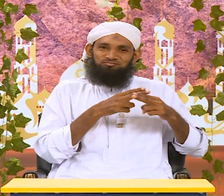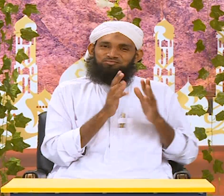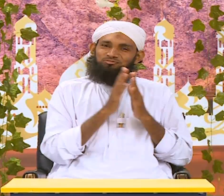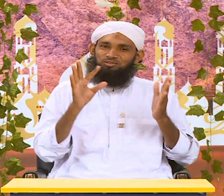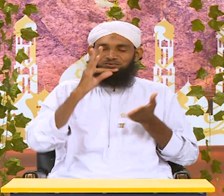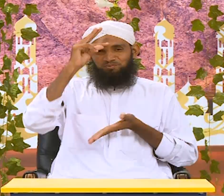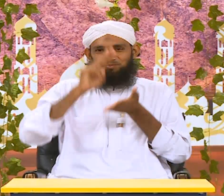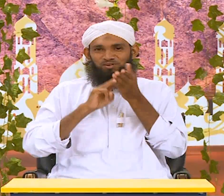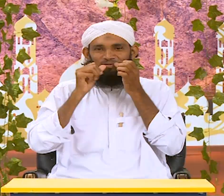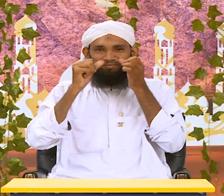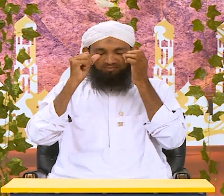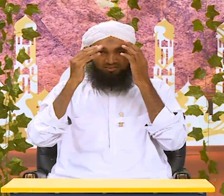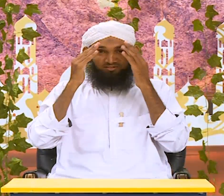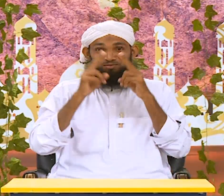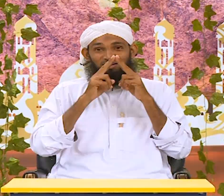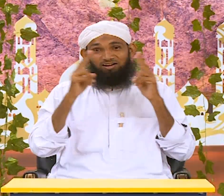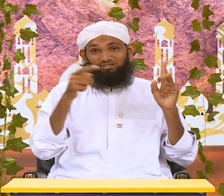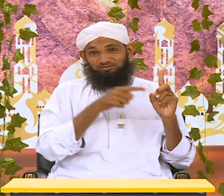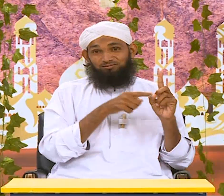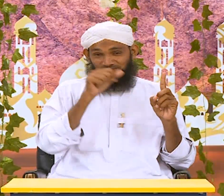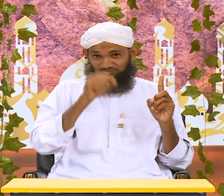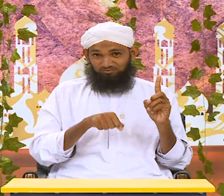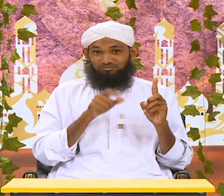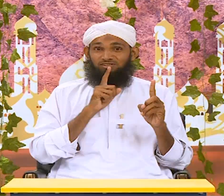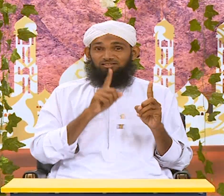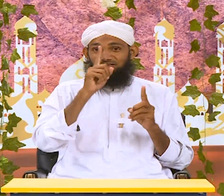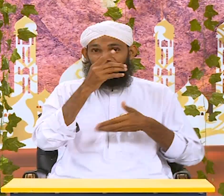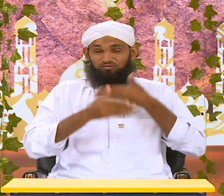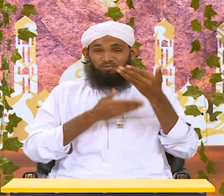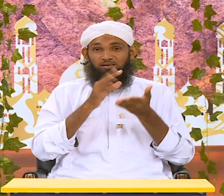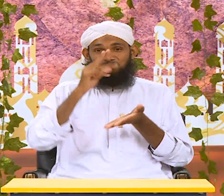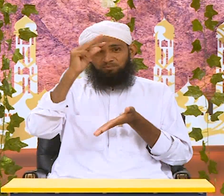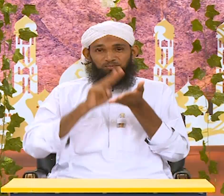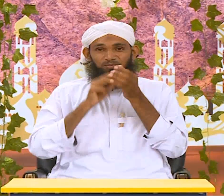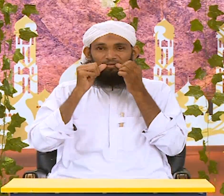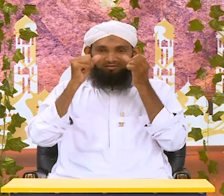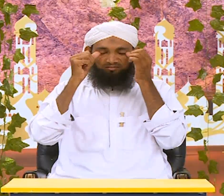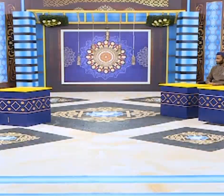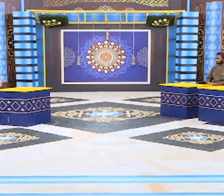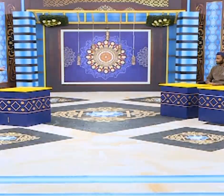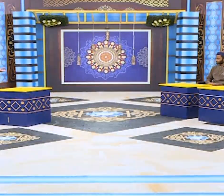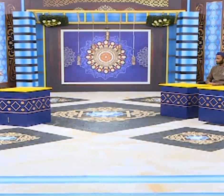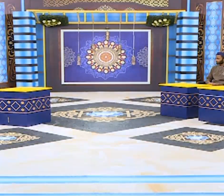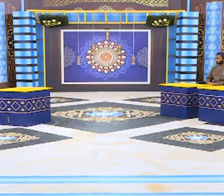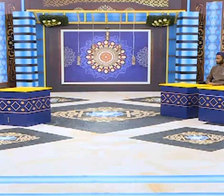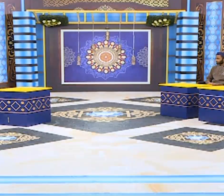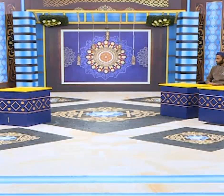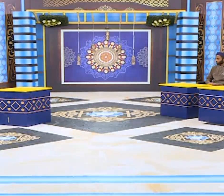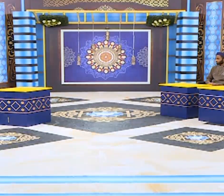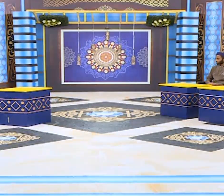وآلہ وسلم ہے۔ آپ کو باقاعدہ پیشکش کی گئی، اے محبوب صلی اللہ علیہ وآلہ وصحبہ وسلم، دنیاوی خزانے بھی قبول کیجیے،